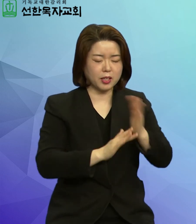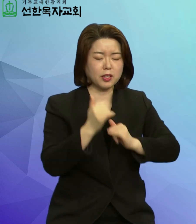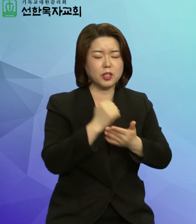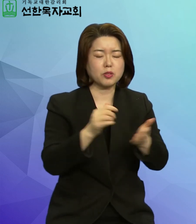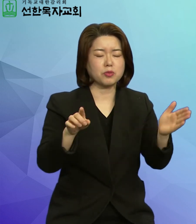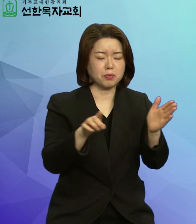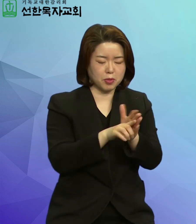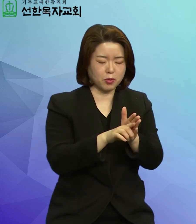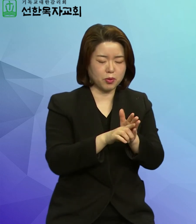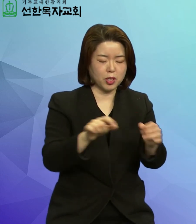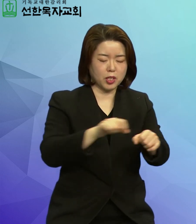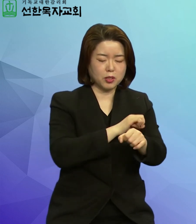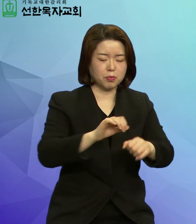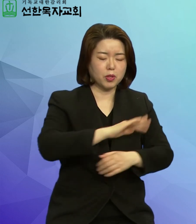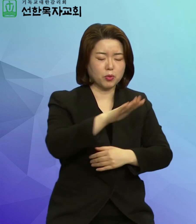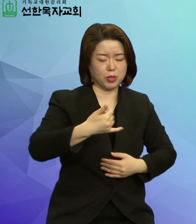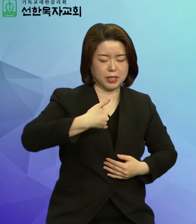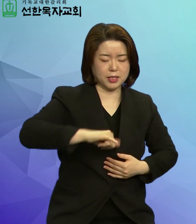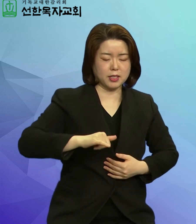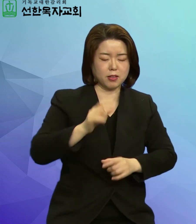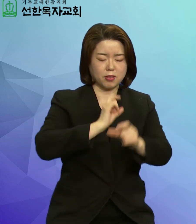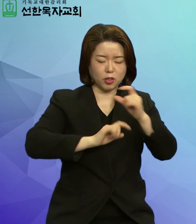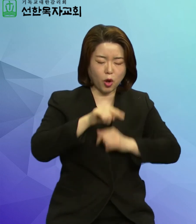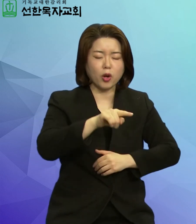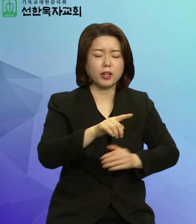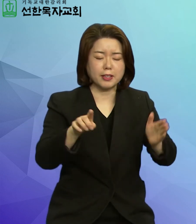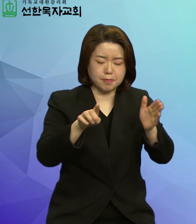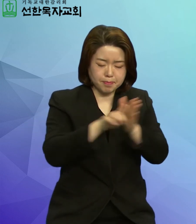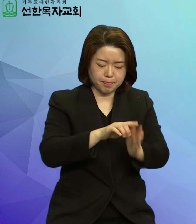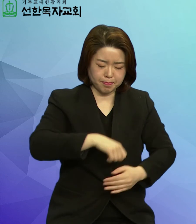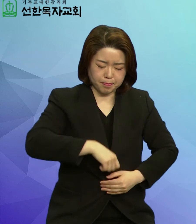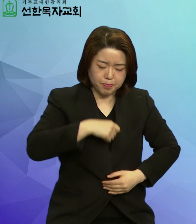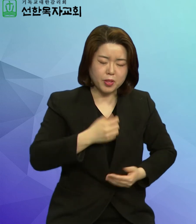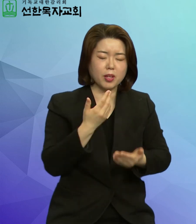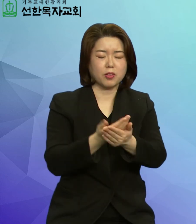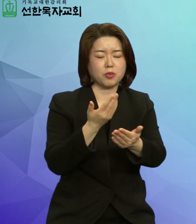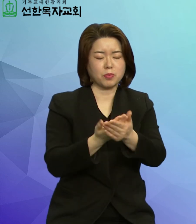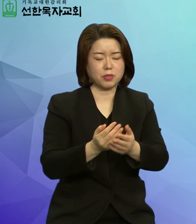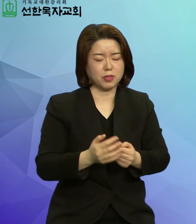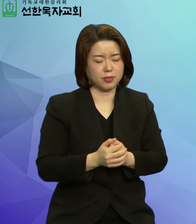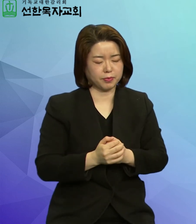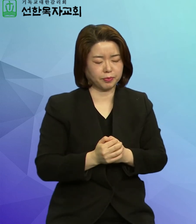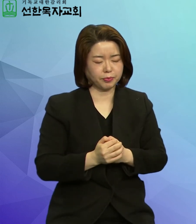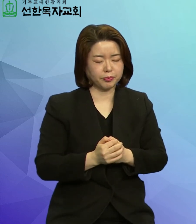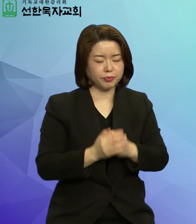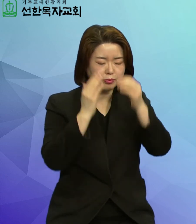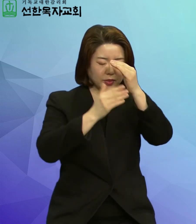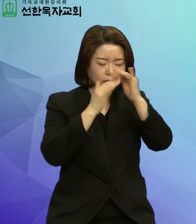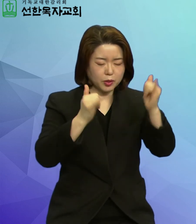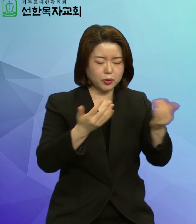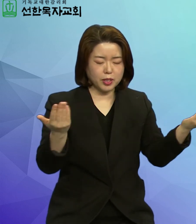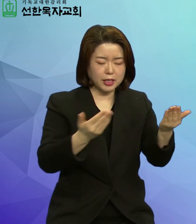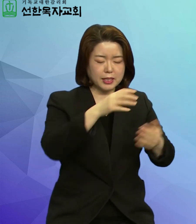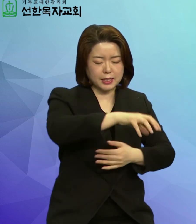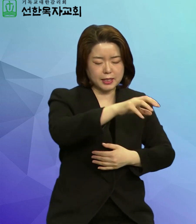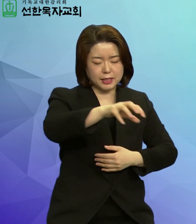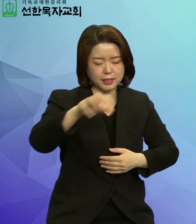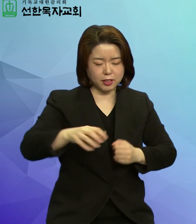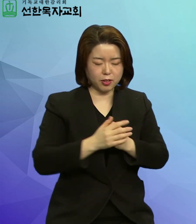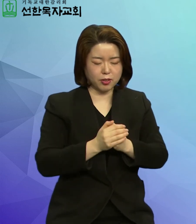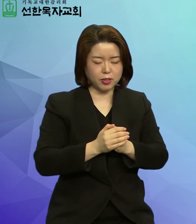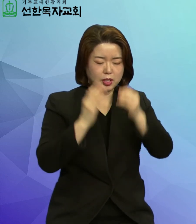예수님을 믿고 특별히 우리의 자녀들이 더욱 그리하게 해 주옵소서. 하나님 성도들의